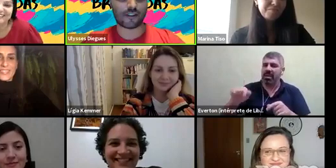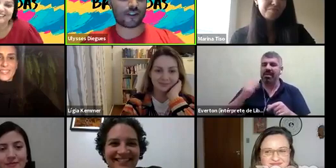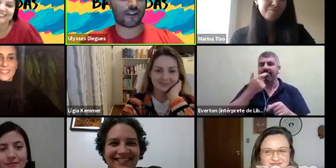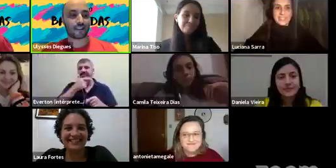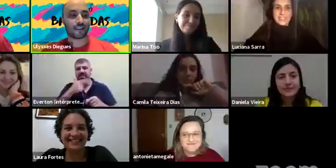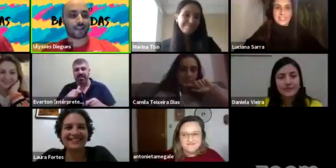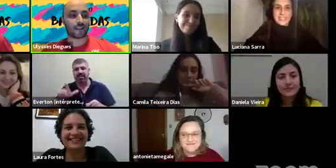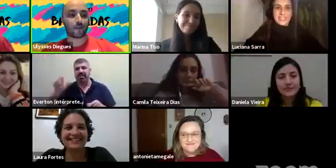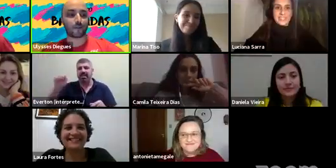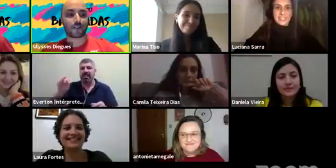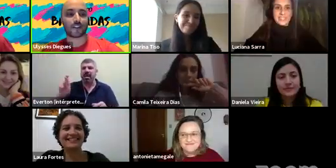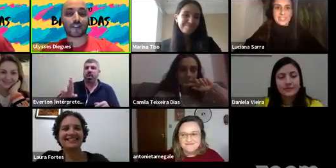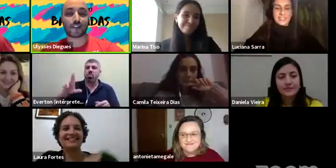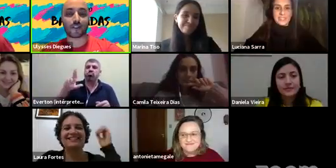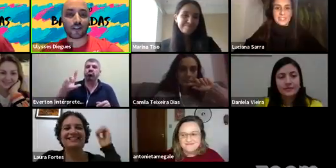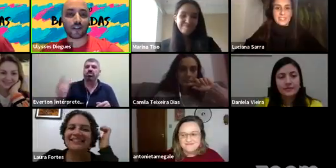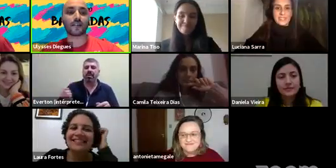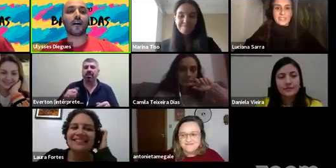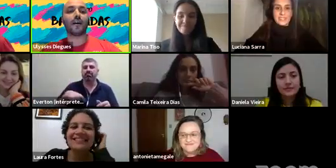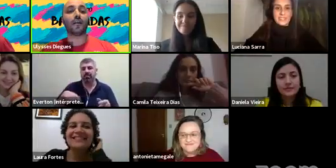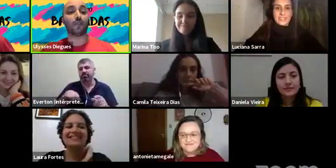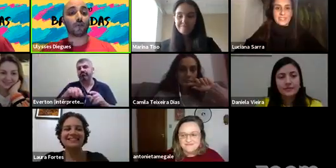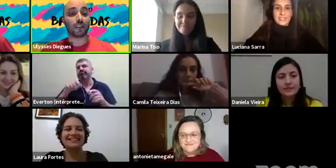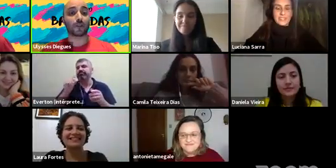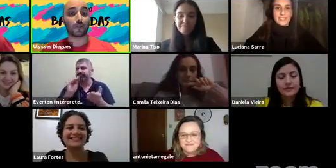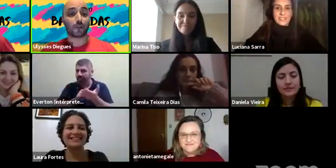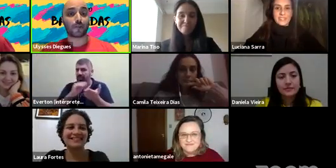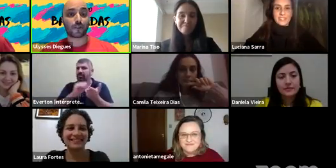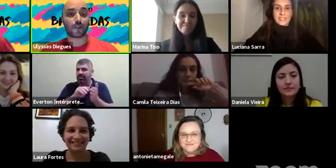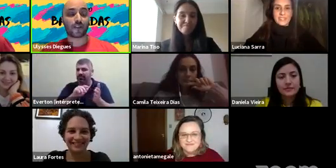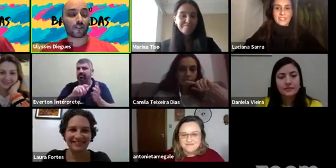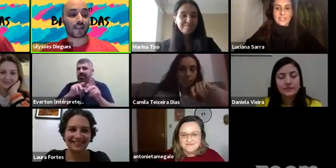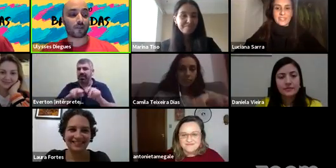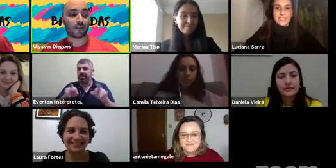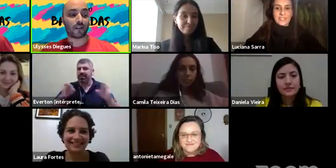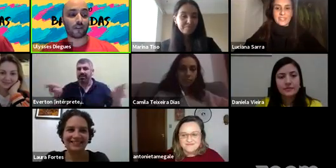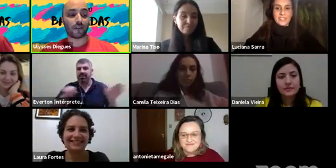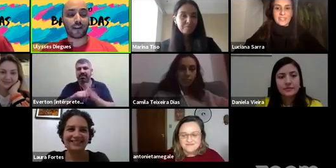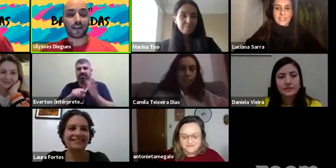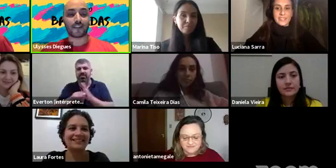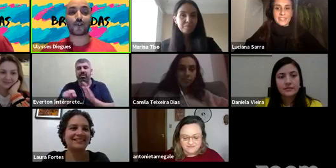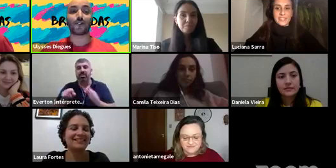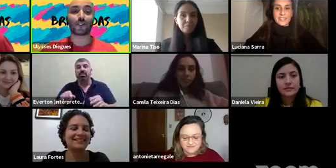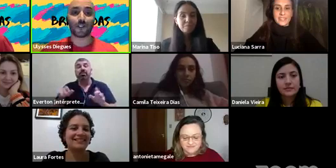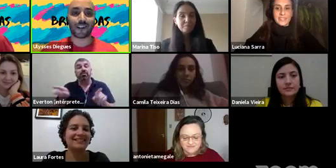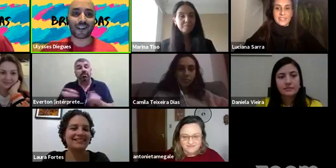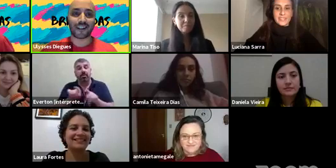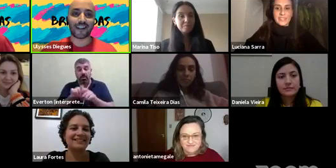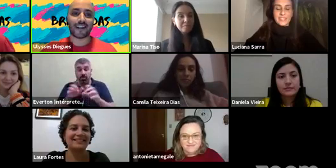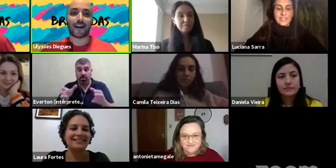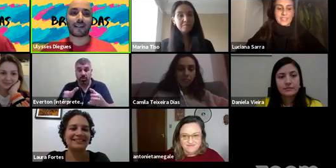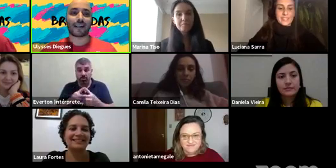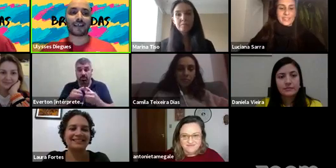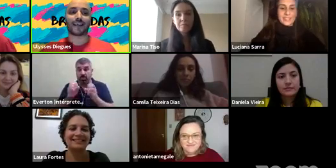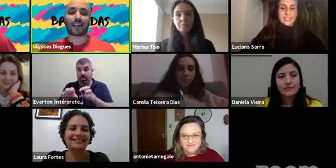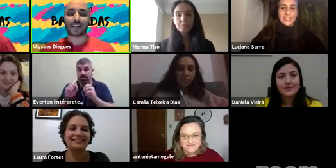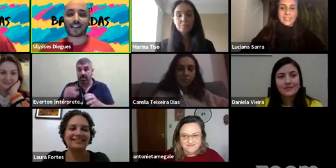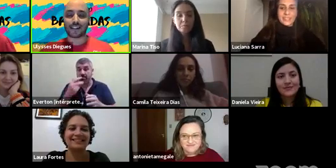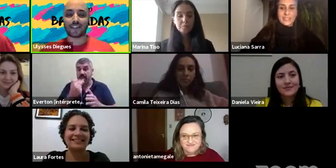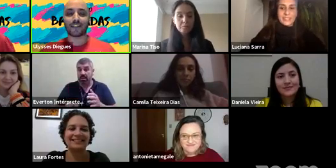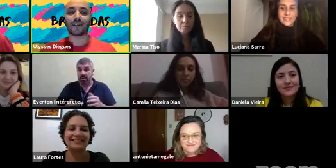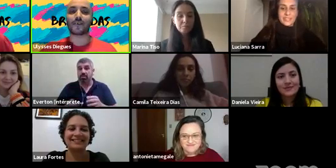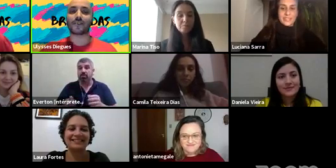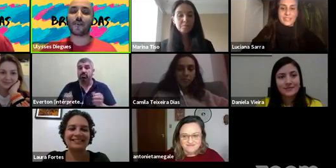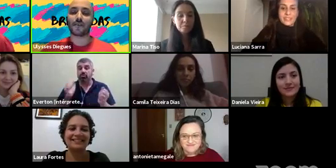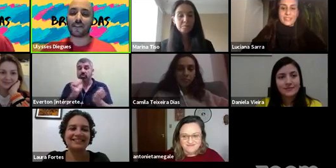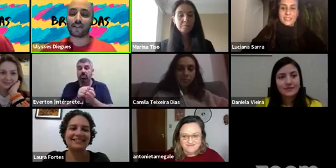Laura. A gente ainda tem algumas outras questões. Voltando que o Grupo de Estudos em Educação Bilíngue se juntou aí à Brincada da